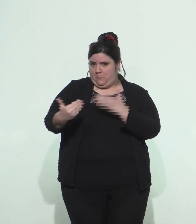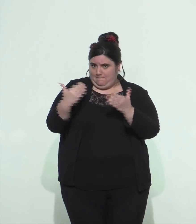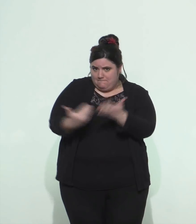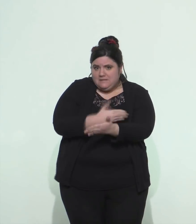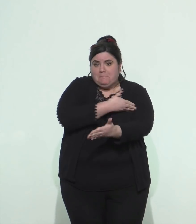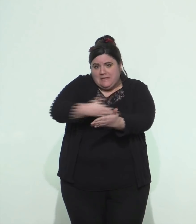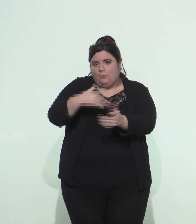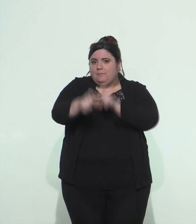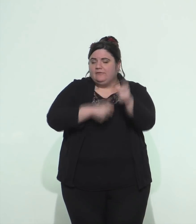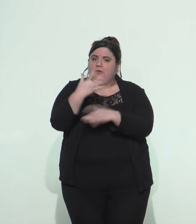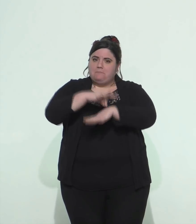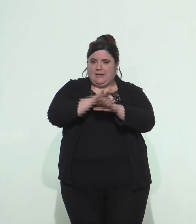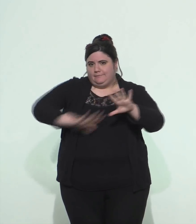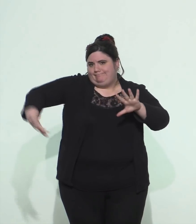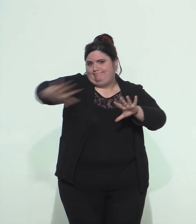dans le monde.